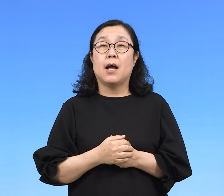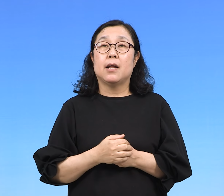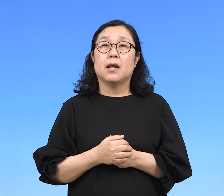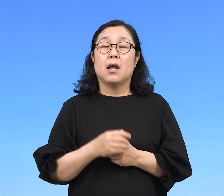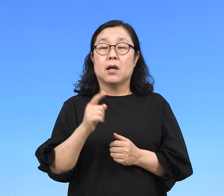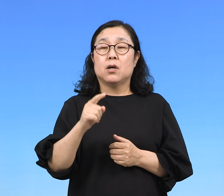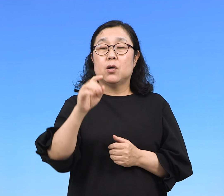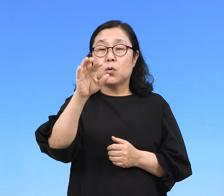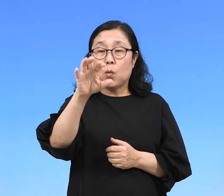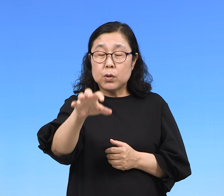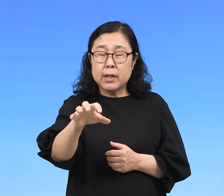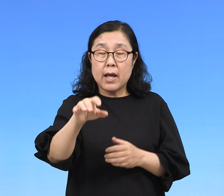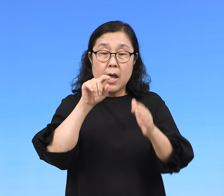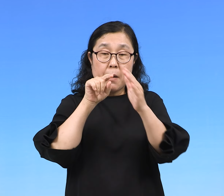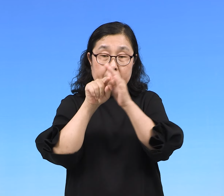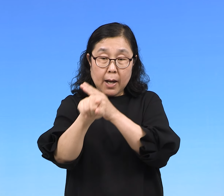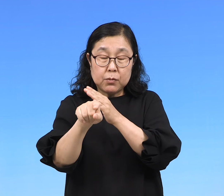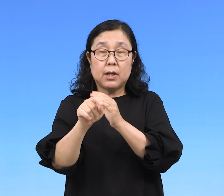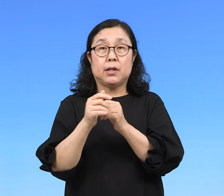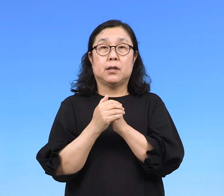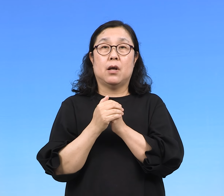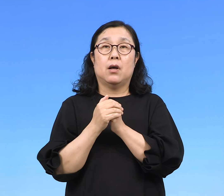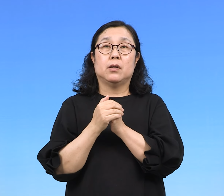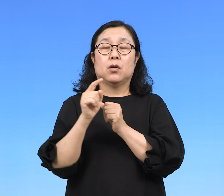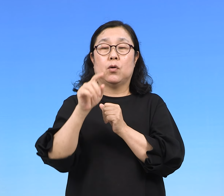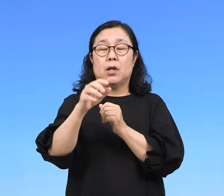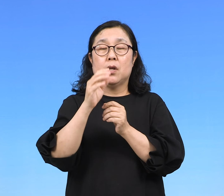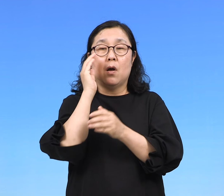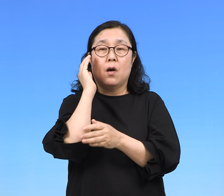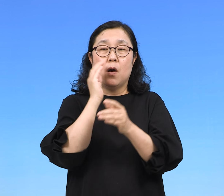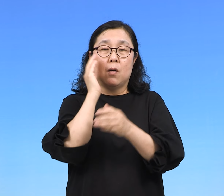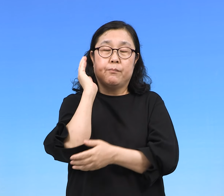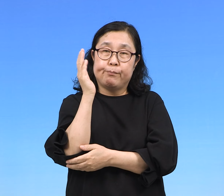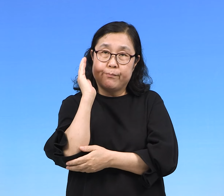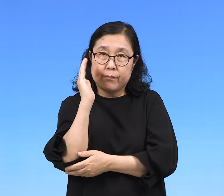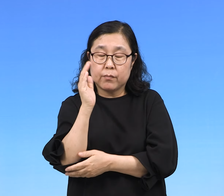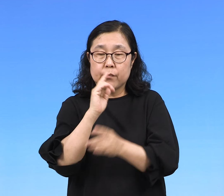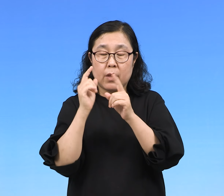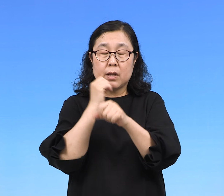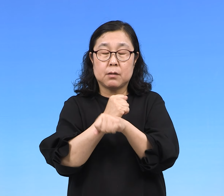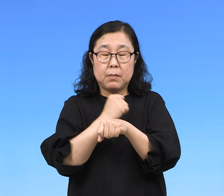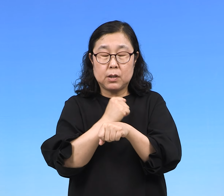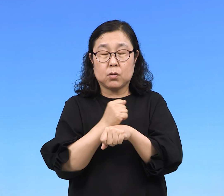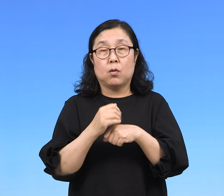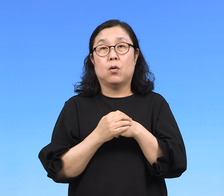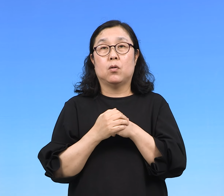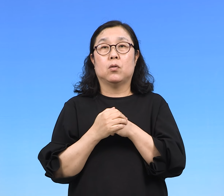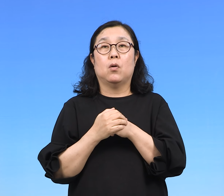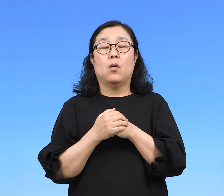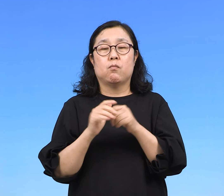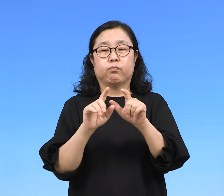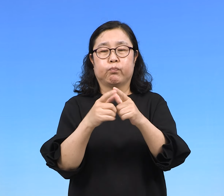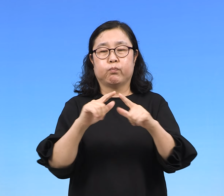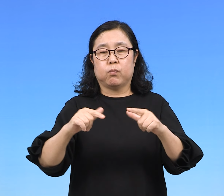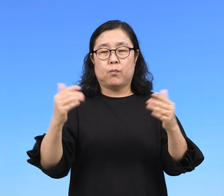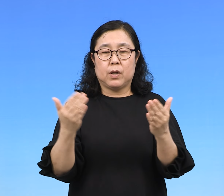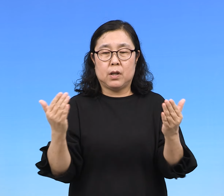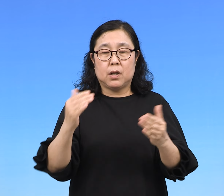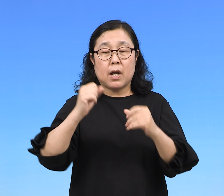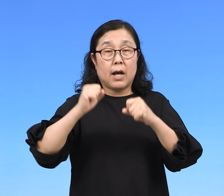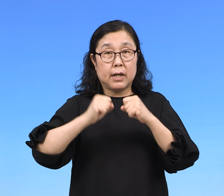그런데 예수님께서 그 낙후된 지역을 방문하셔서 그곳에서 말씀을 가르치시고 또 여러